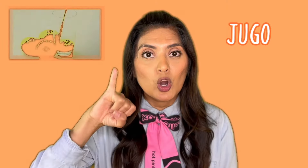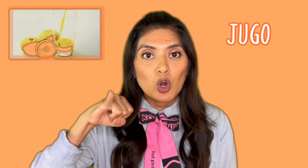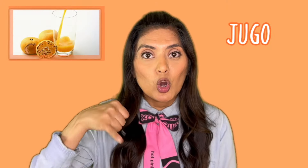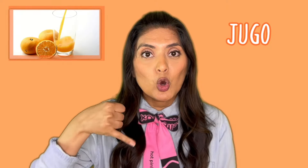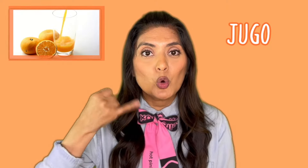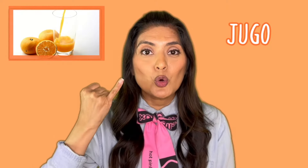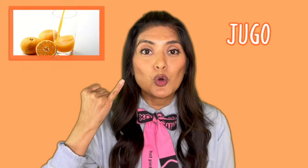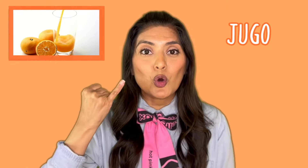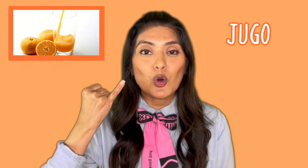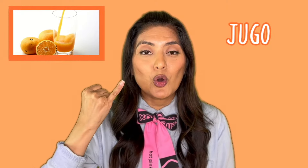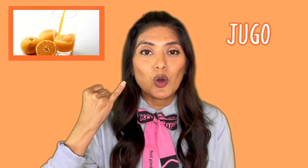Jugo.